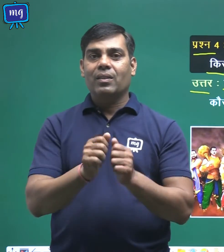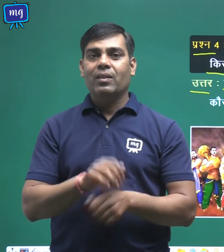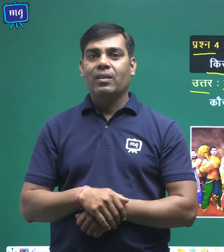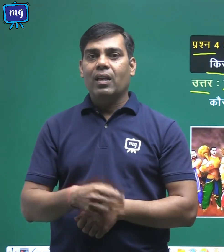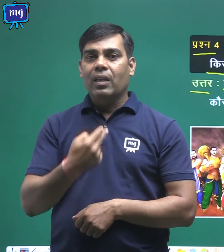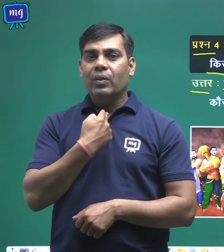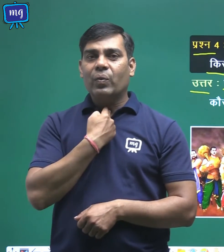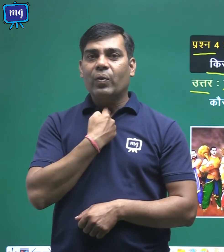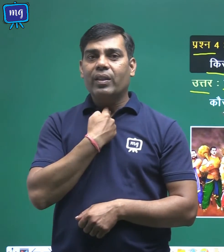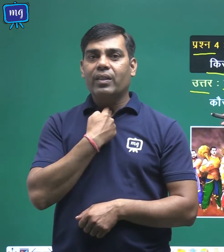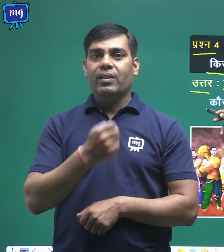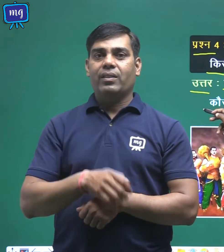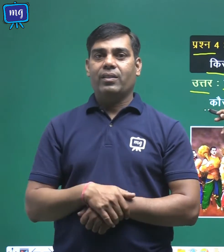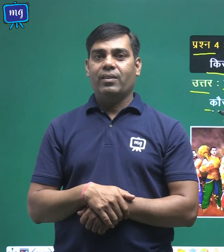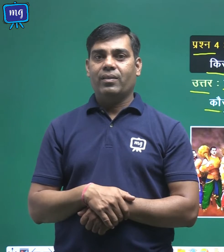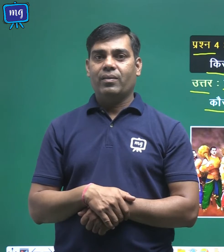धोखाधड़ी